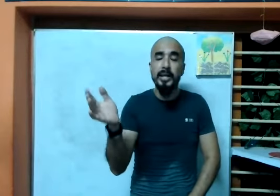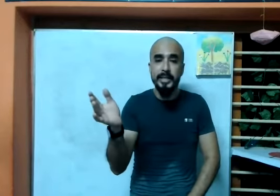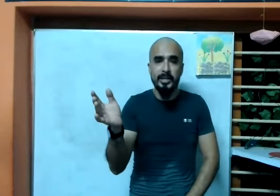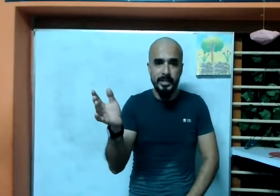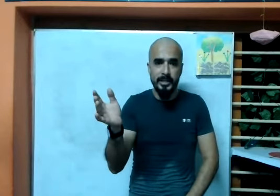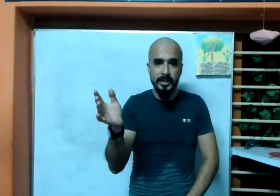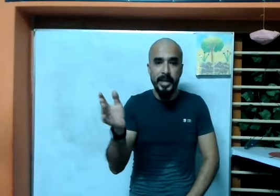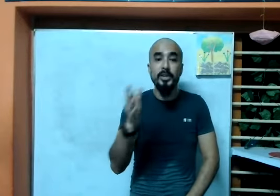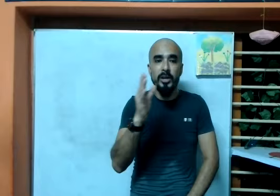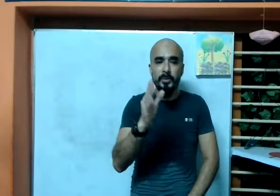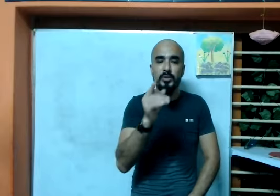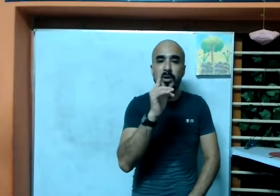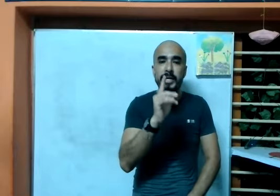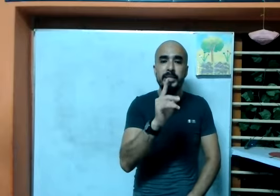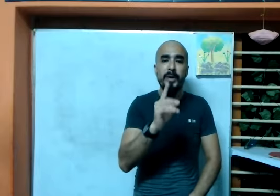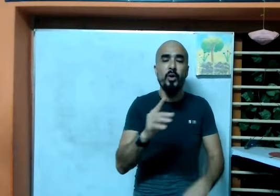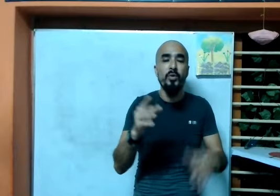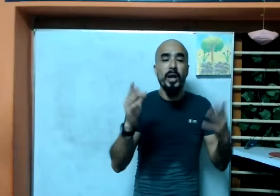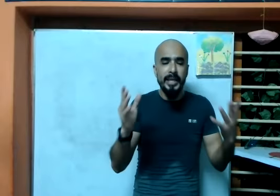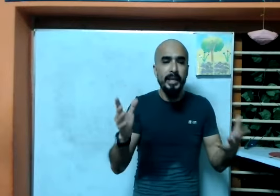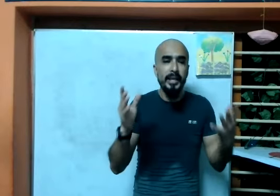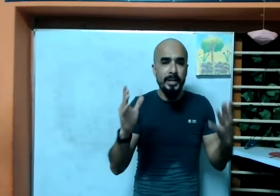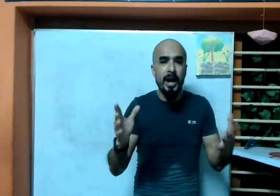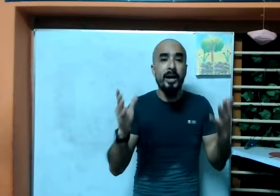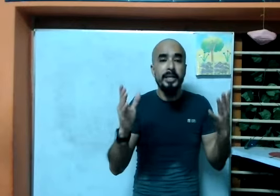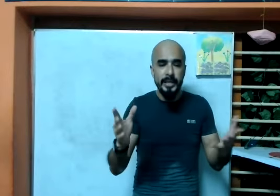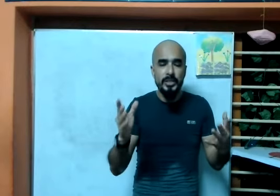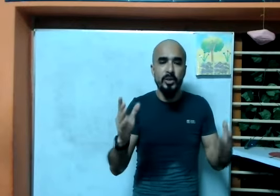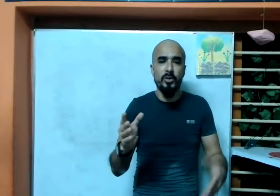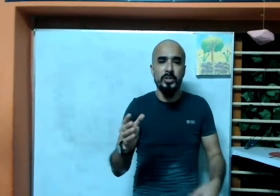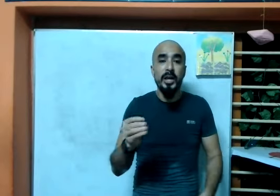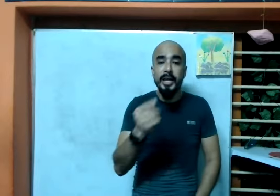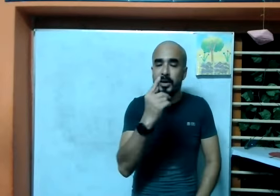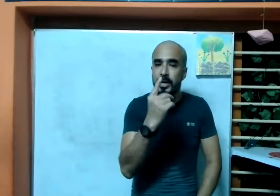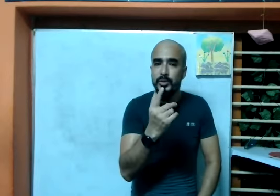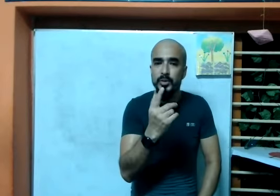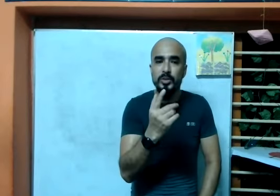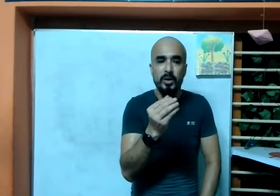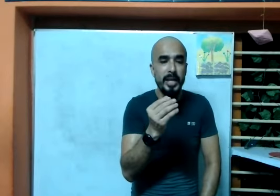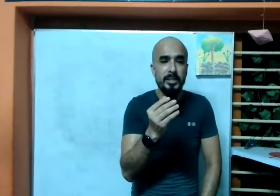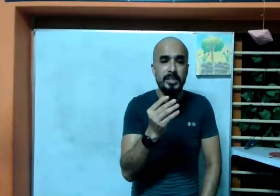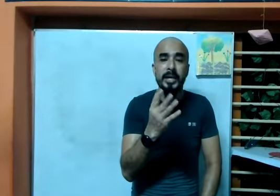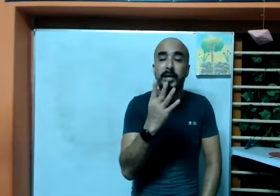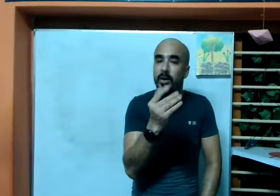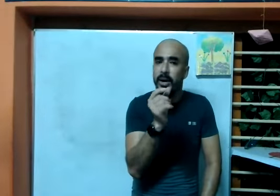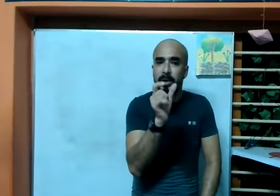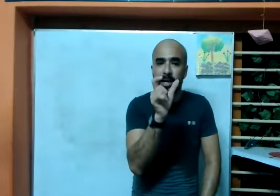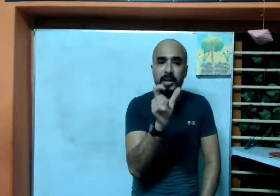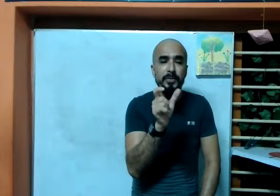এটা আসে এই ধরনের প্রশ্নগুলো ইয়েস বা নো কি না ইয়েস অর নট এই ধরনের প্রশ্নগুলো যখনই আসছে তখন আমরা ওখানে ইফ